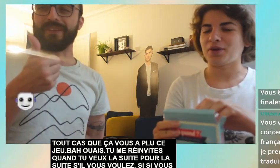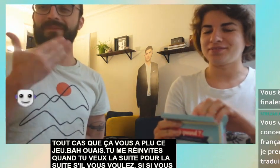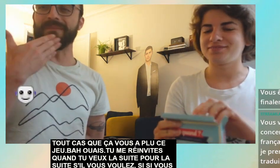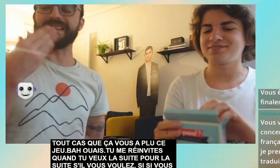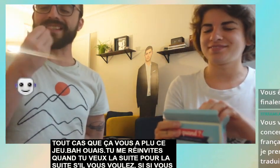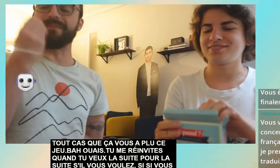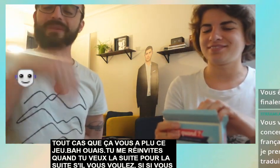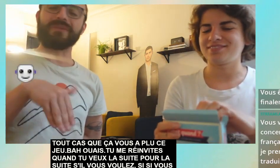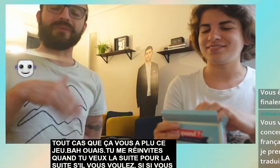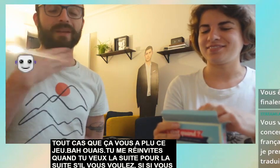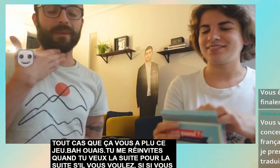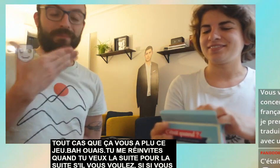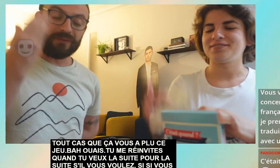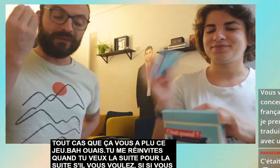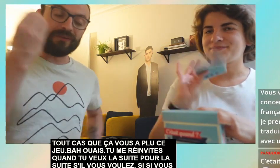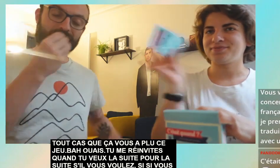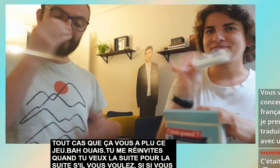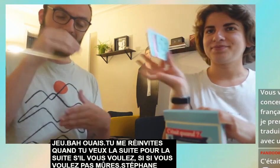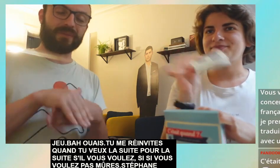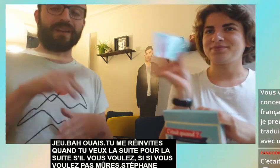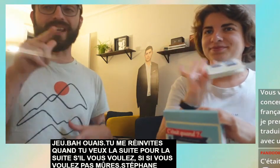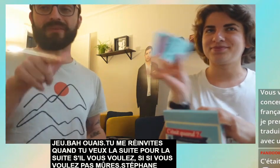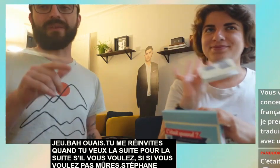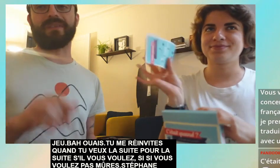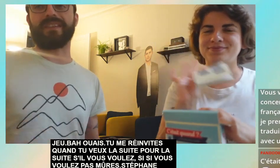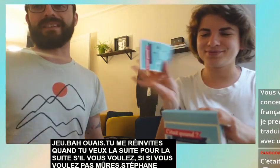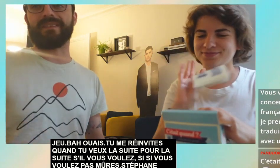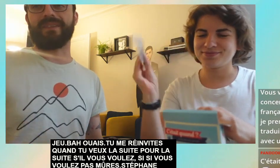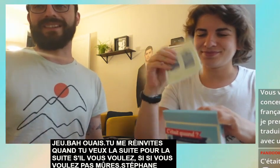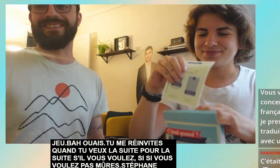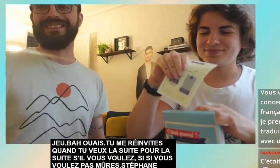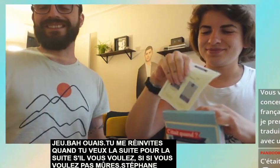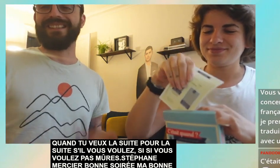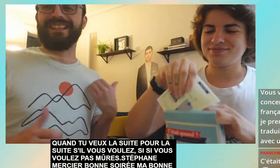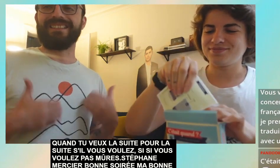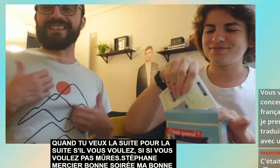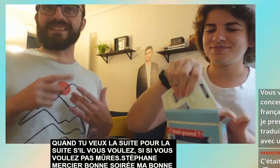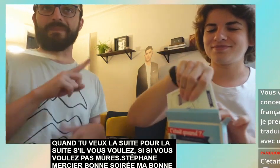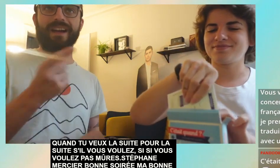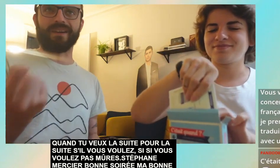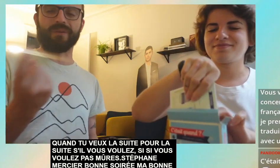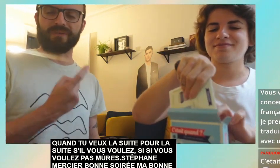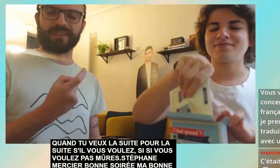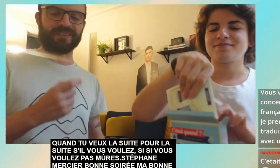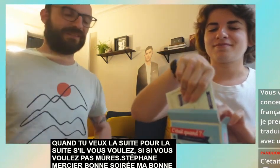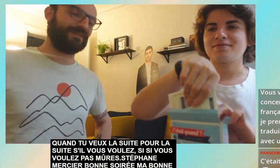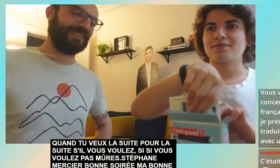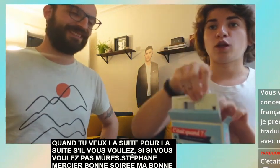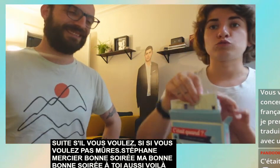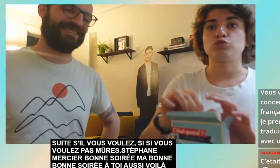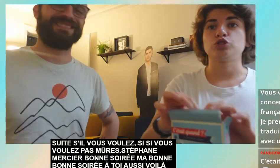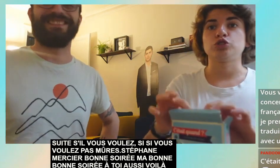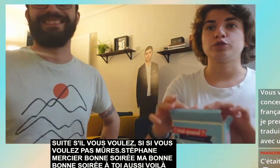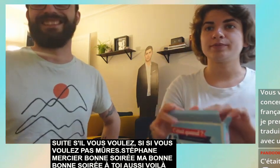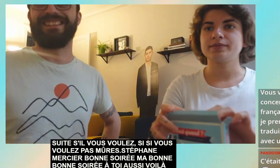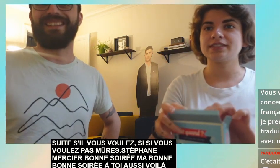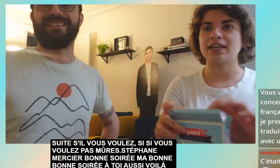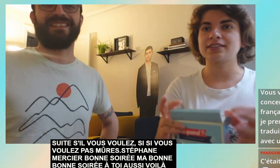Stéphane, merci et bonne soirée. Bah, bonne soirée à toi aussi. Voilà. N'hésite pas à revenir. C'était